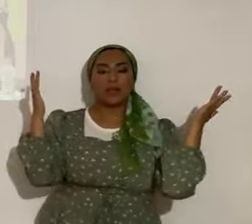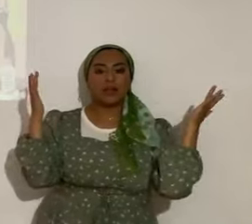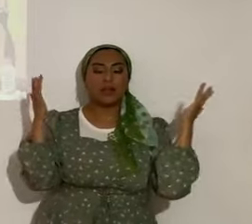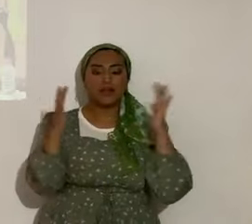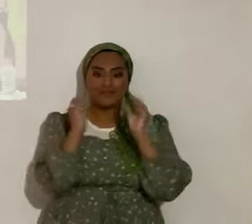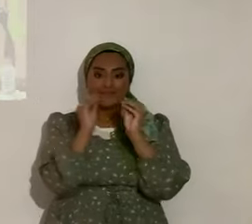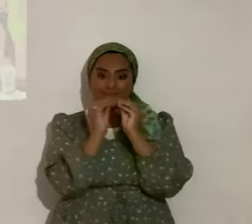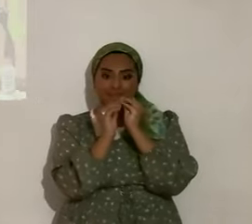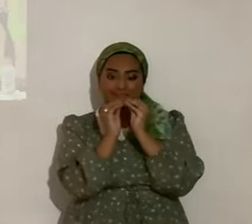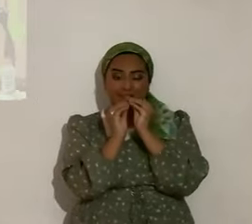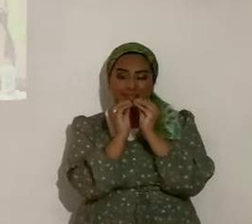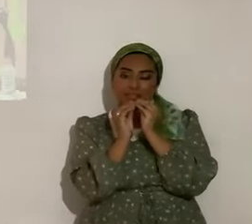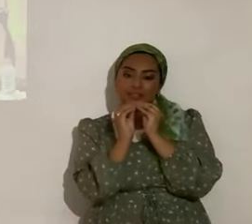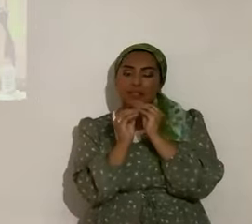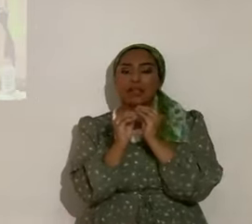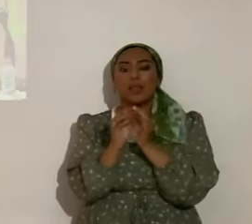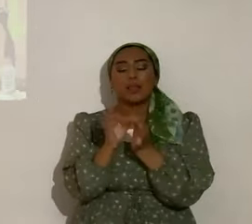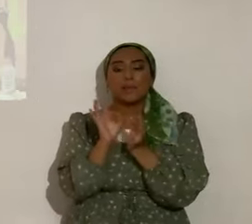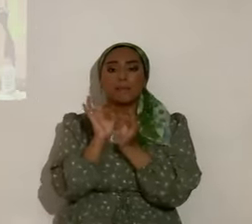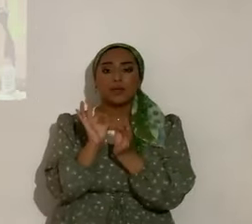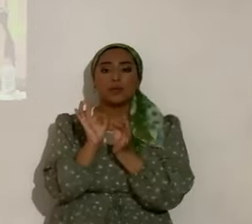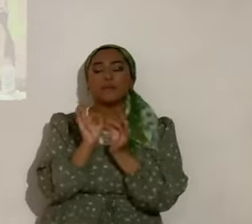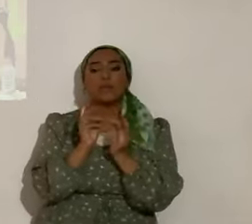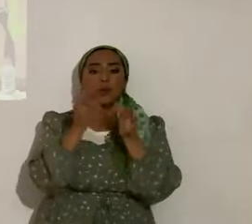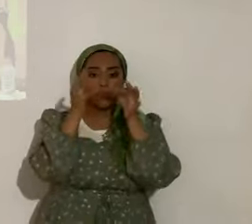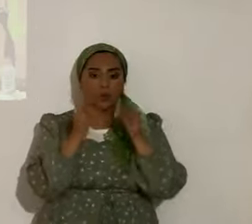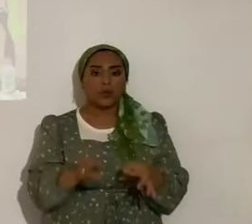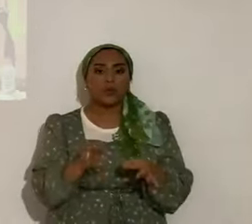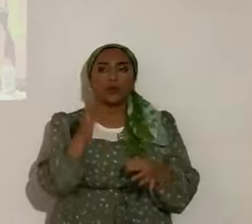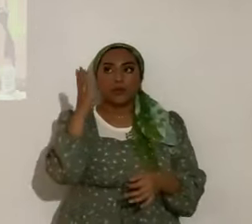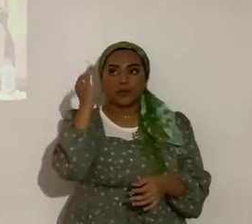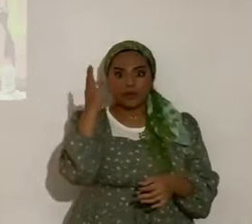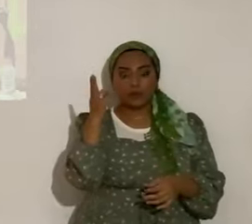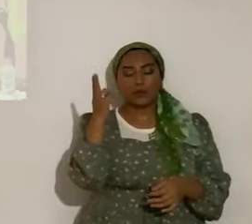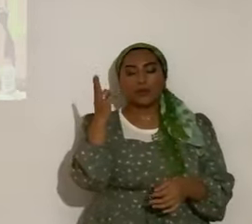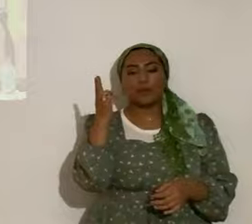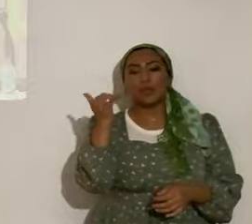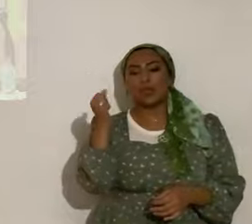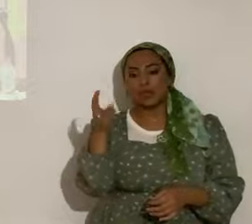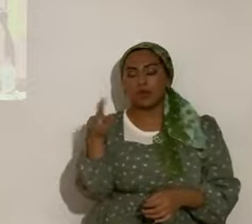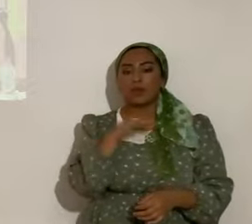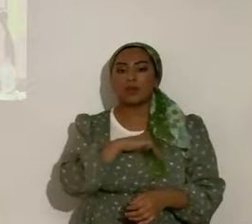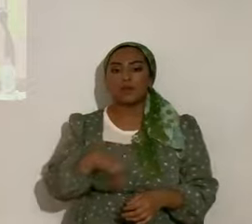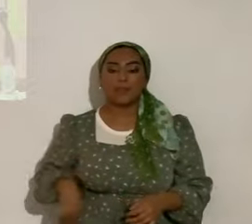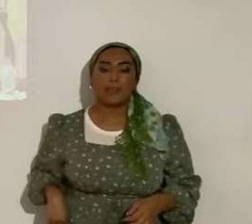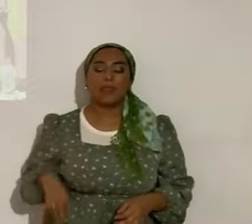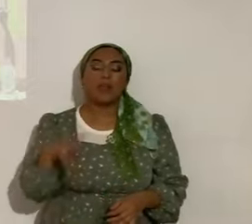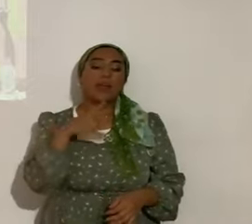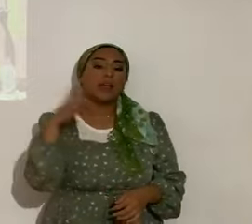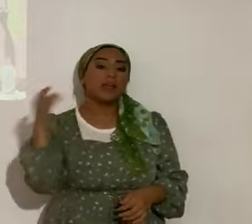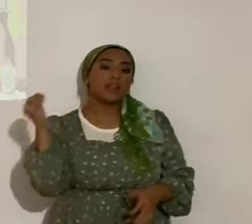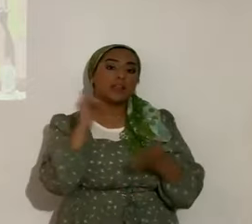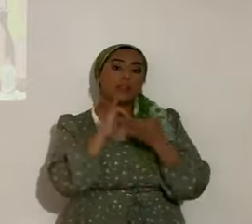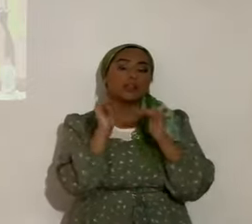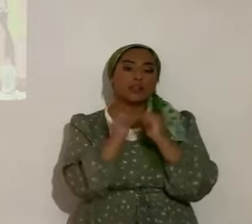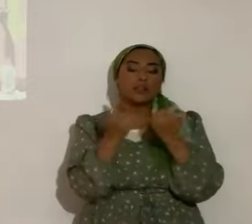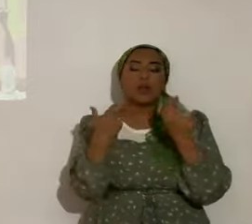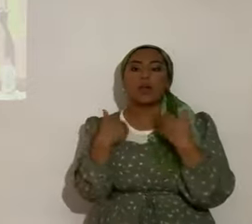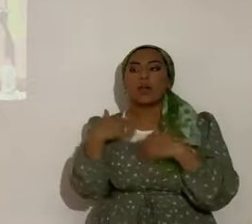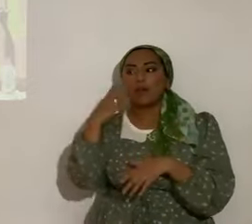Acomódate a la perfecta voluntad de Yahweh, quien es Yahshua Mashiach. Y entonces así se tiene